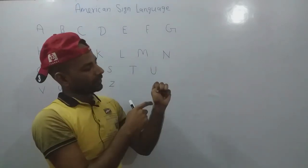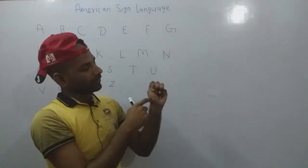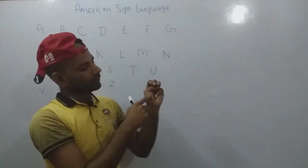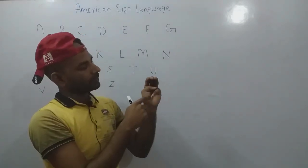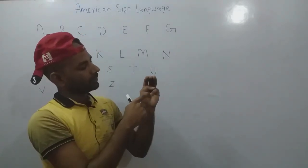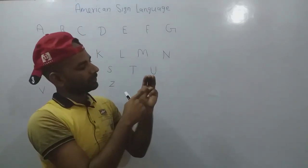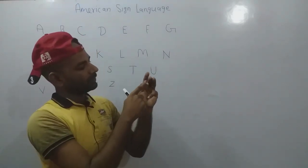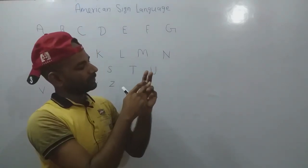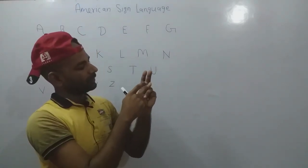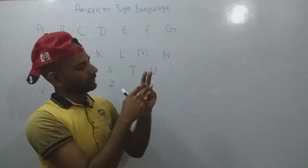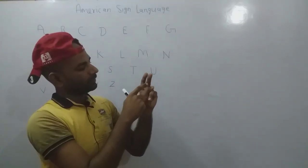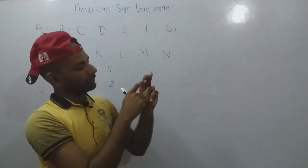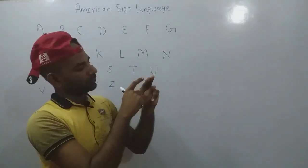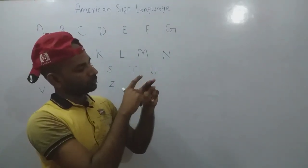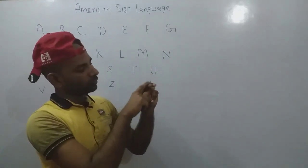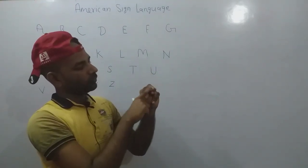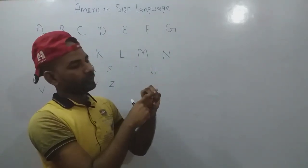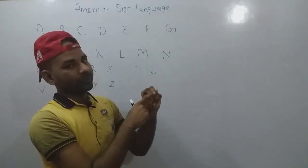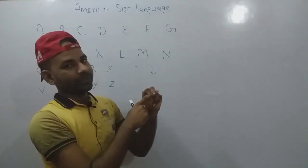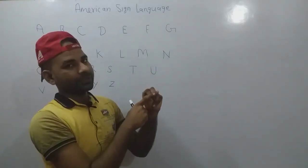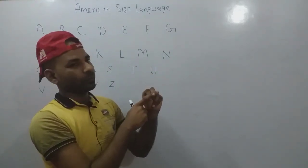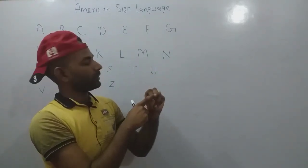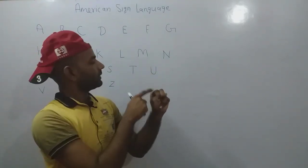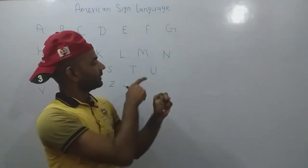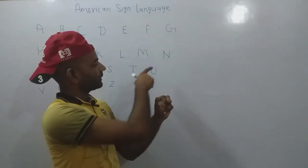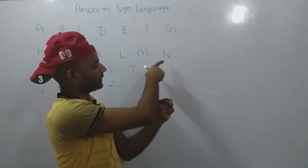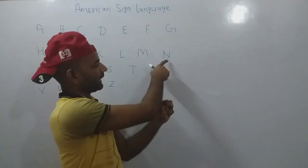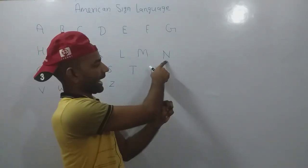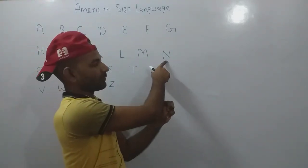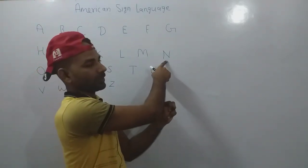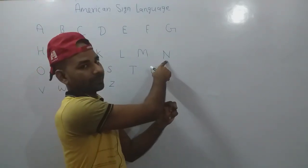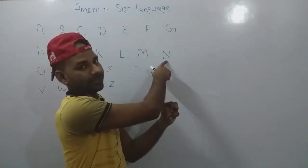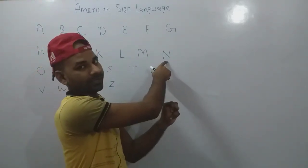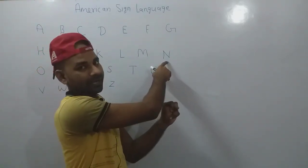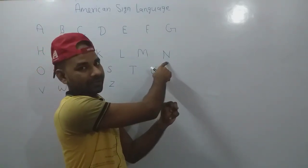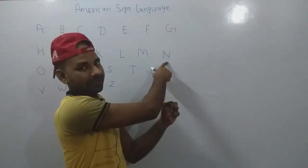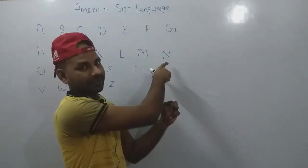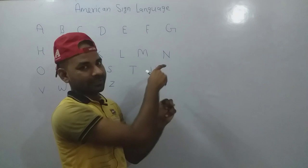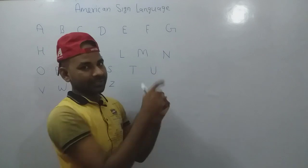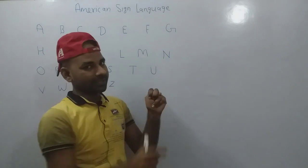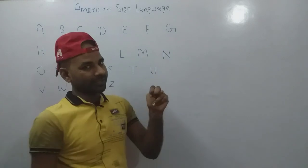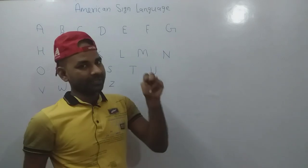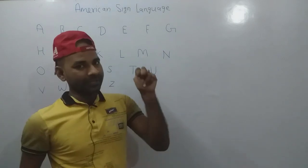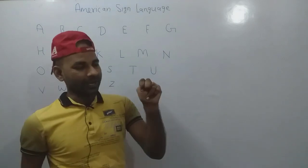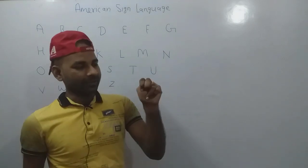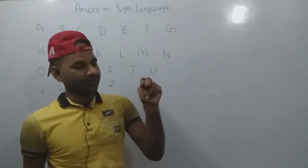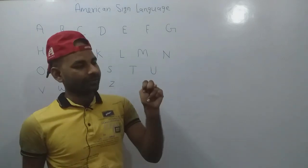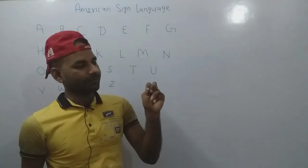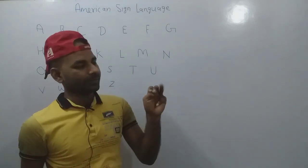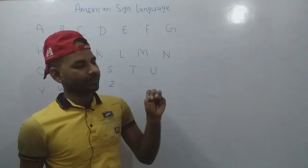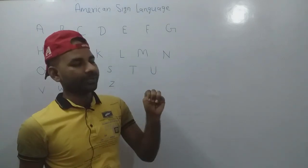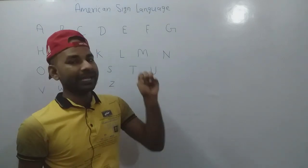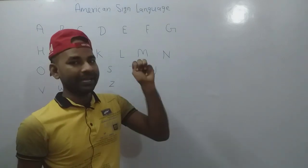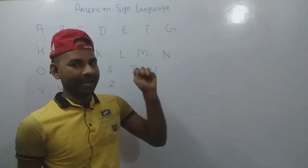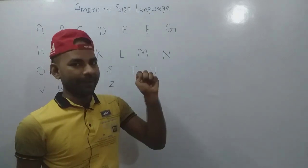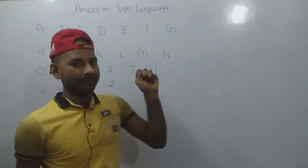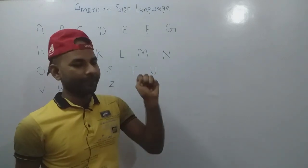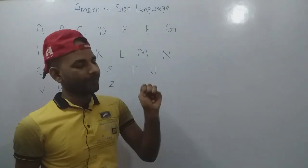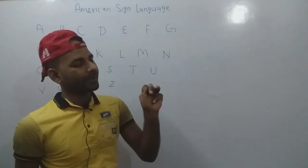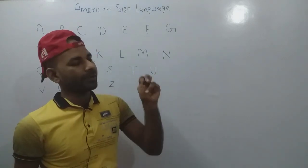और जब केवल 2 उंगलियां होगी इसके ऊपर तभी N वाला बनेगा M। ठीक, M मतलब ये M और